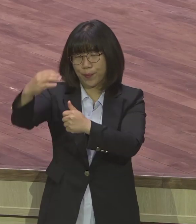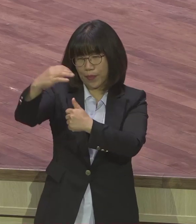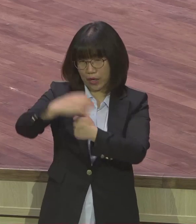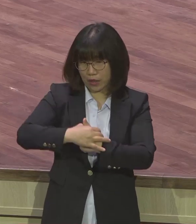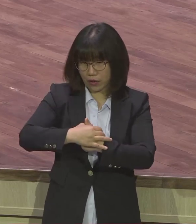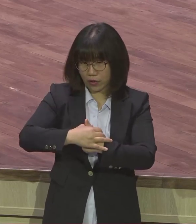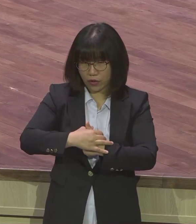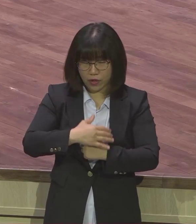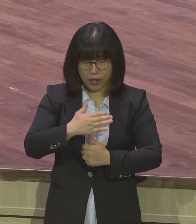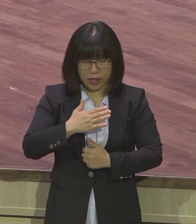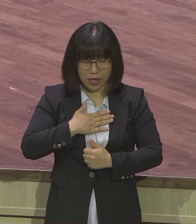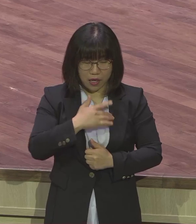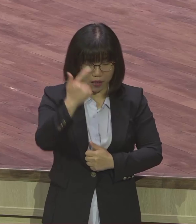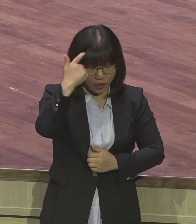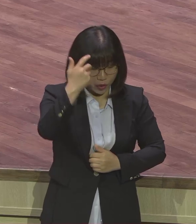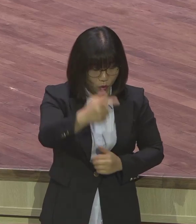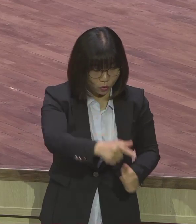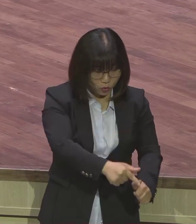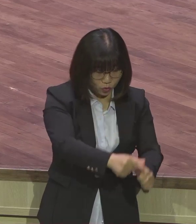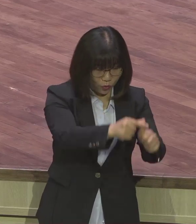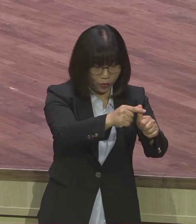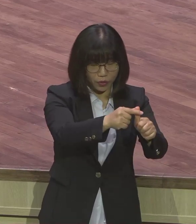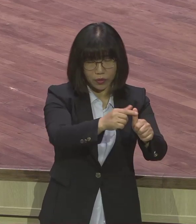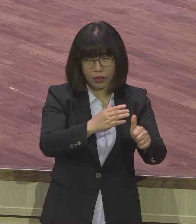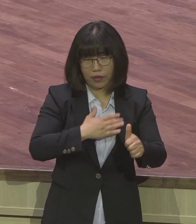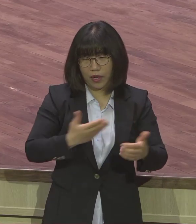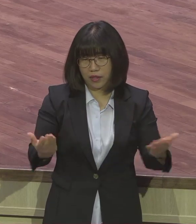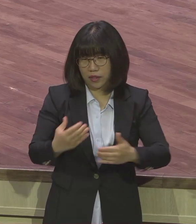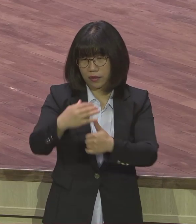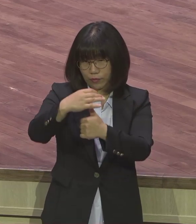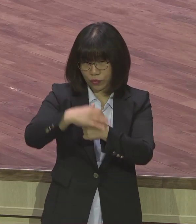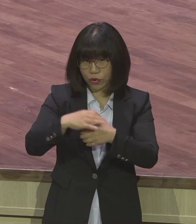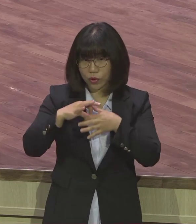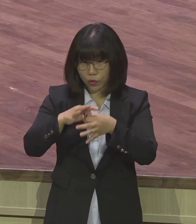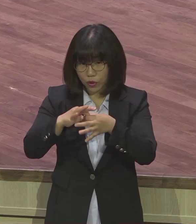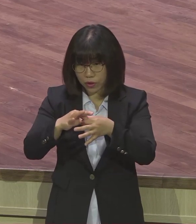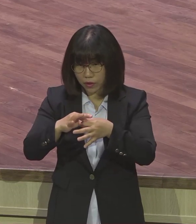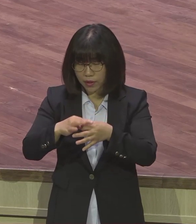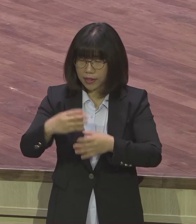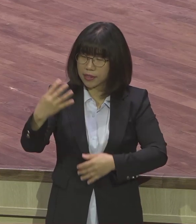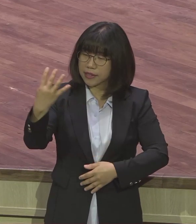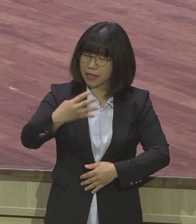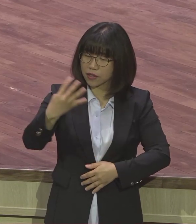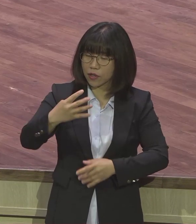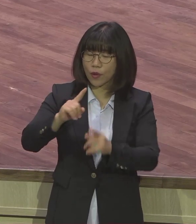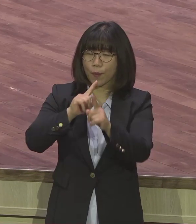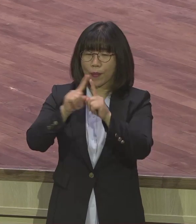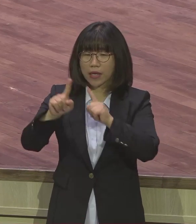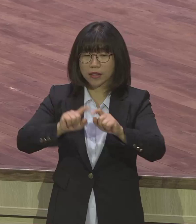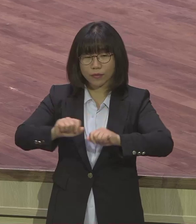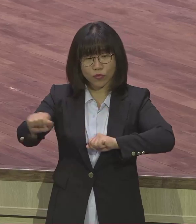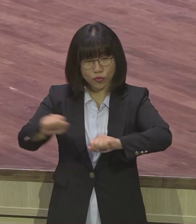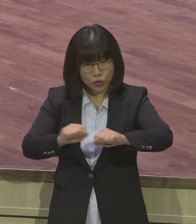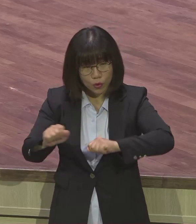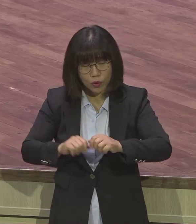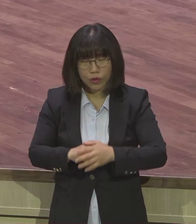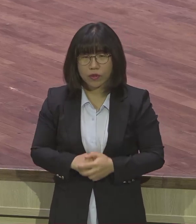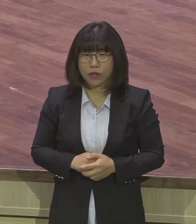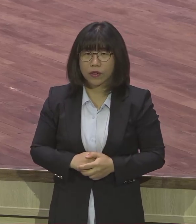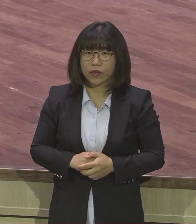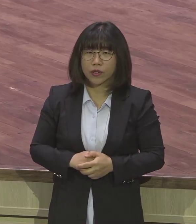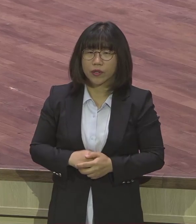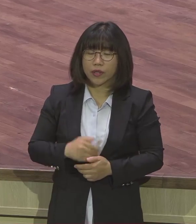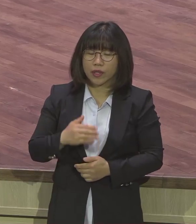위해서 영원군을 위해서 내가 직분 통해서 그래서 사천 말씀 운동을 포함해서 하나님이 나의